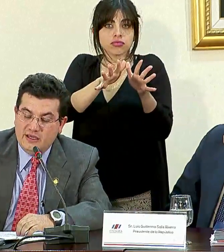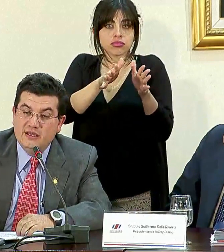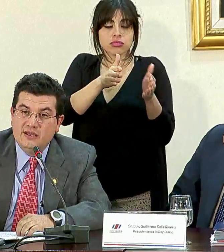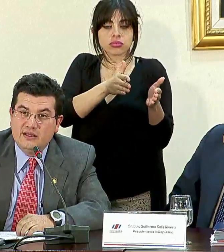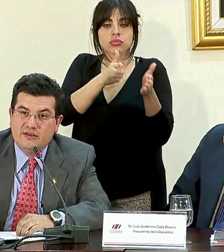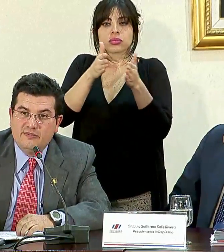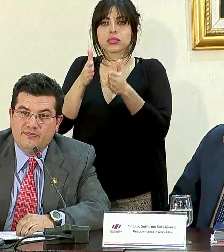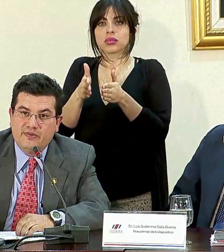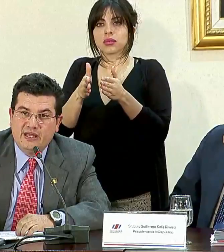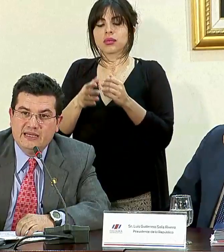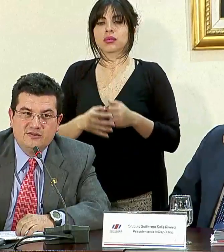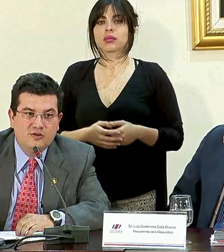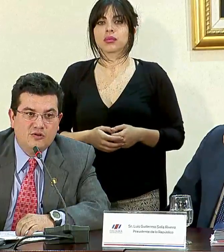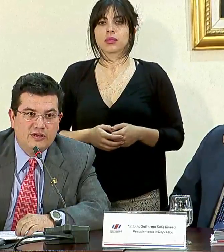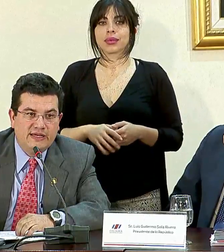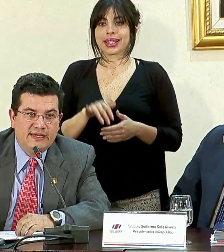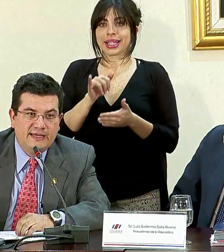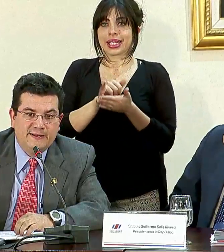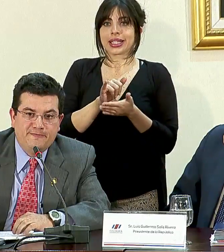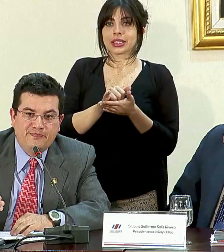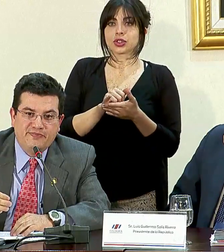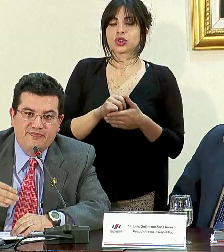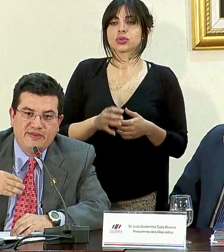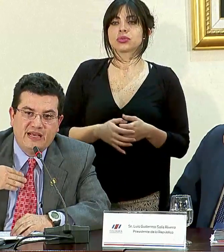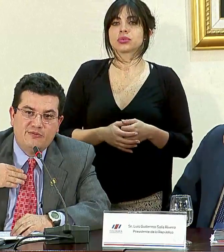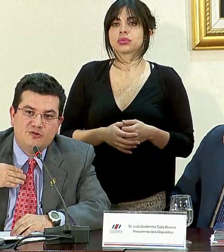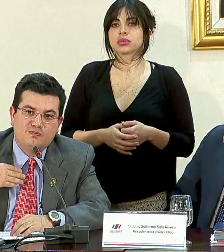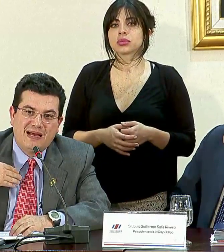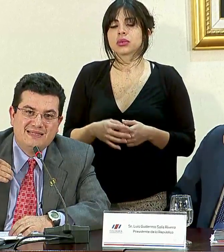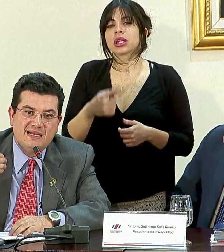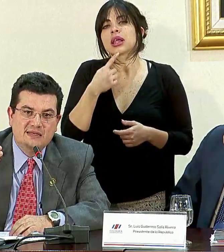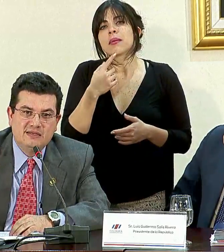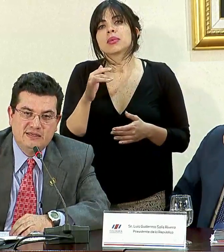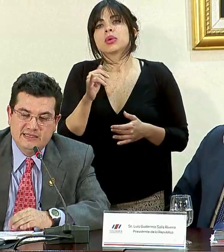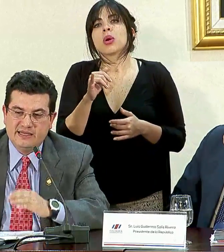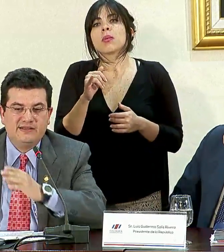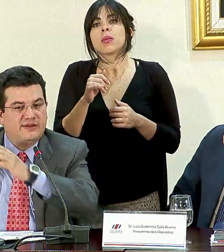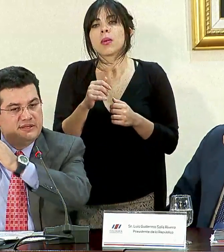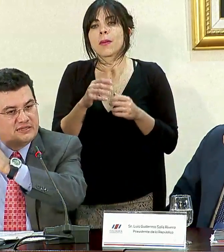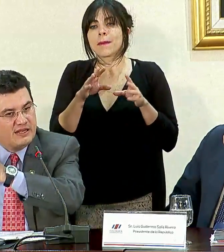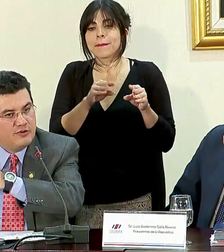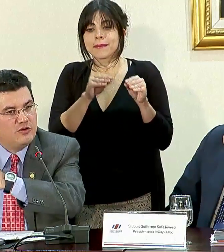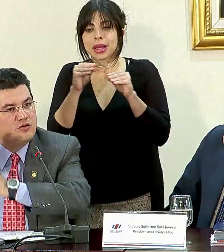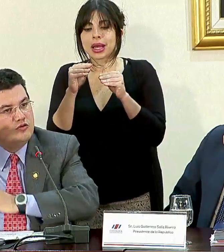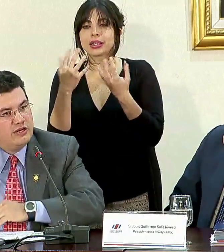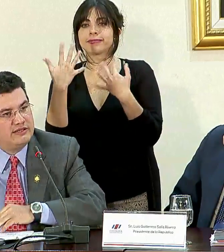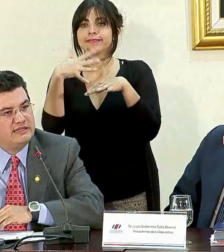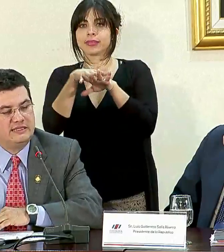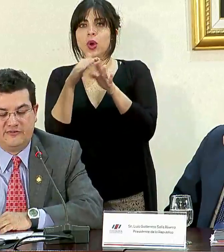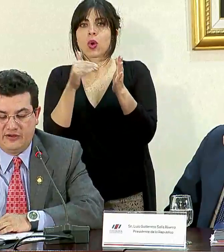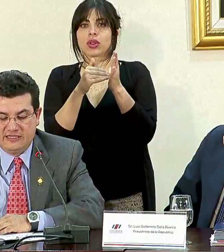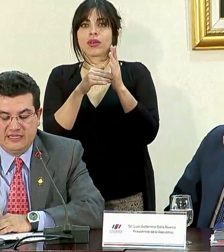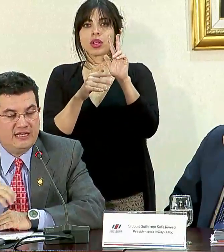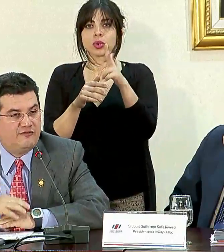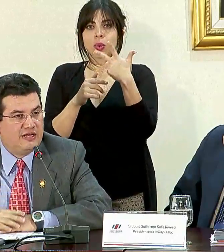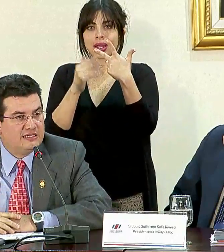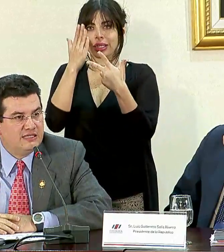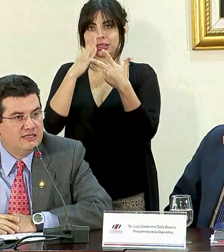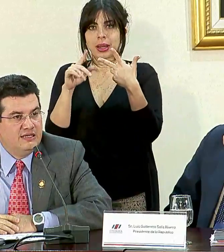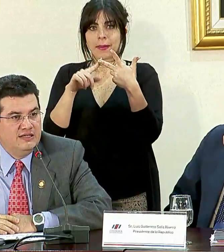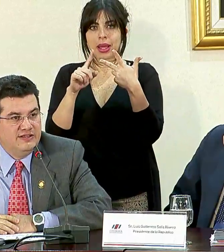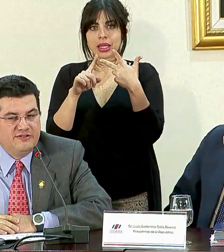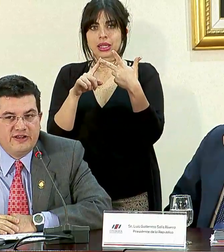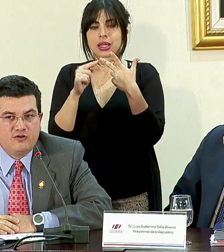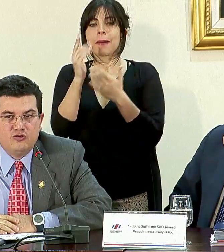y esto, digamos, pasa y se entremezcla de nuevo con una tercera fase, que es la